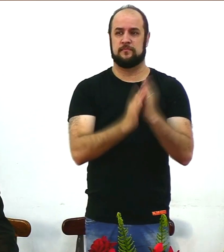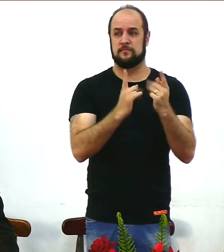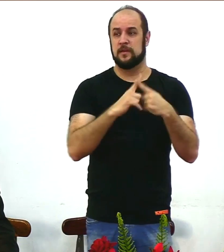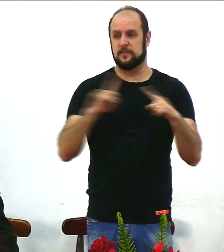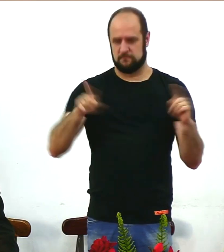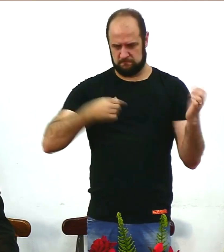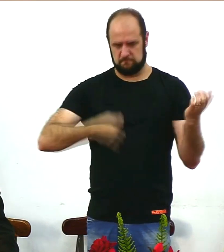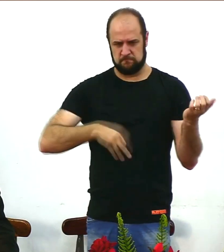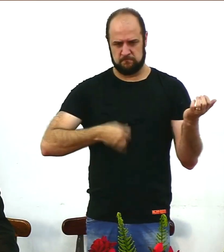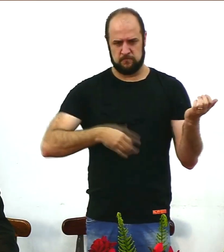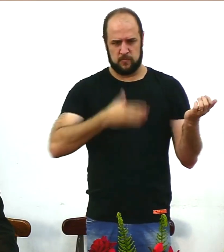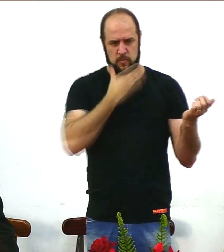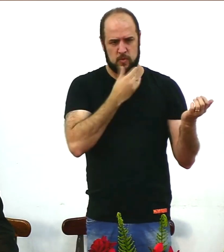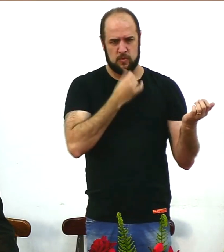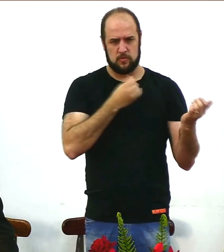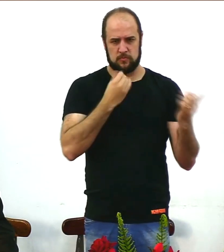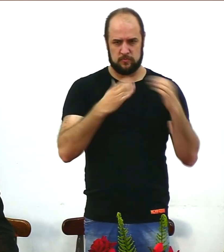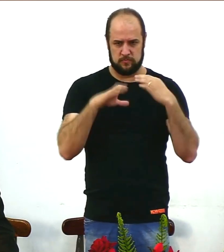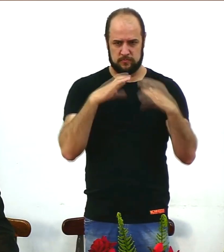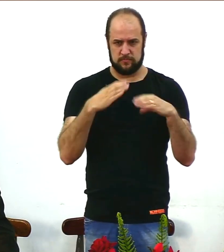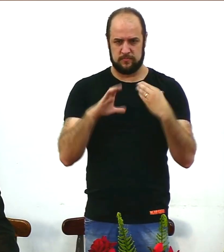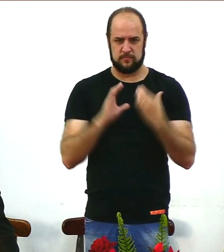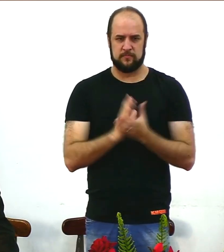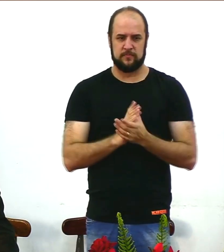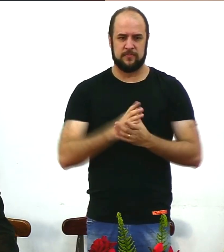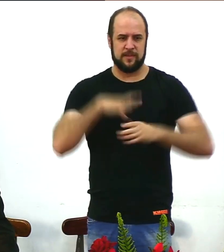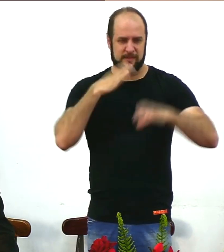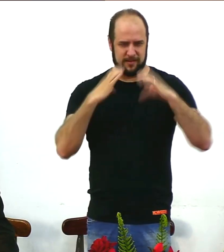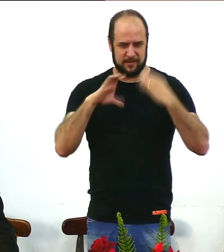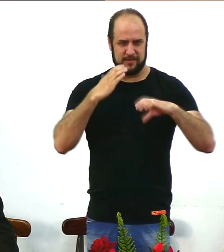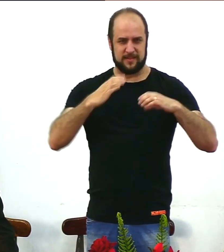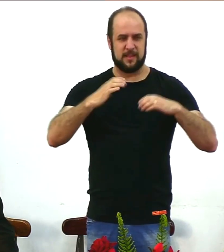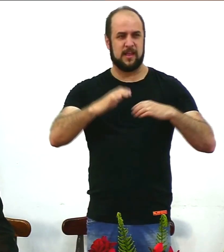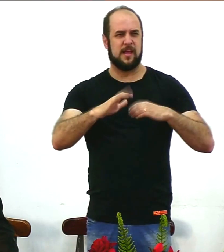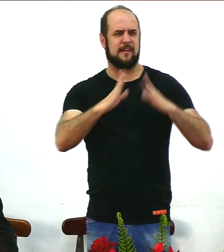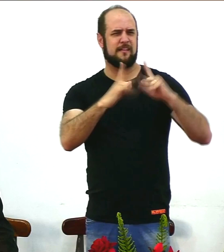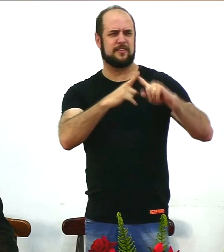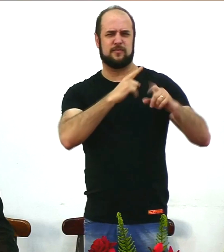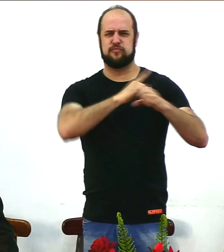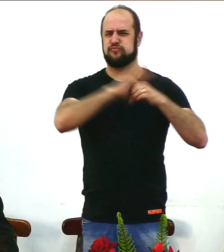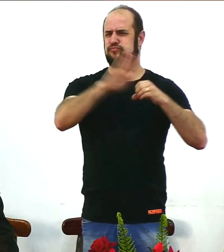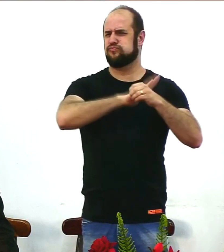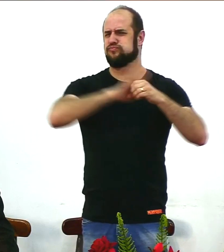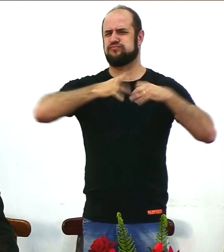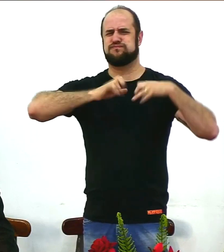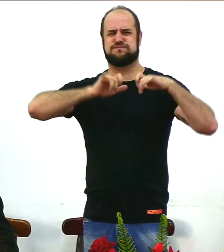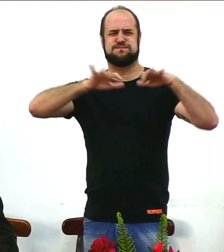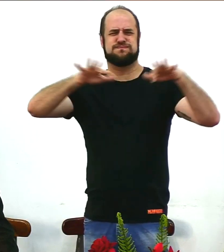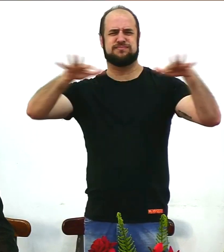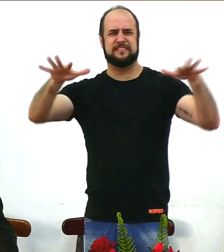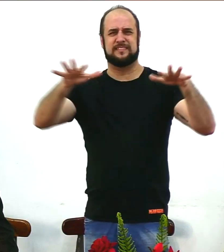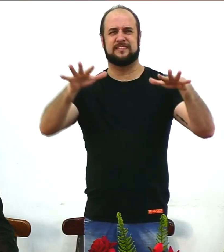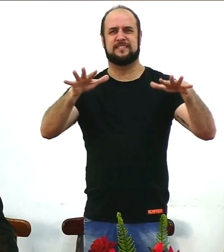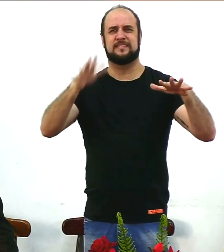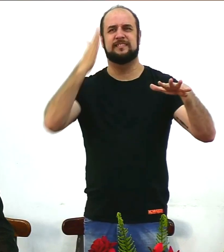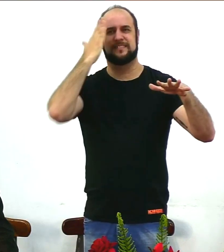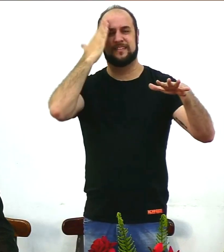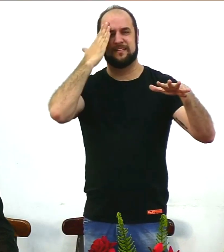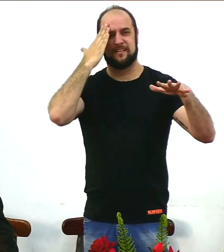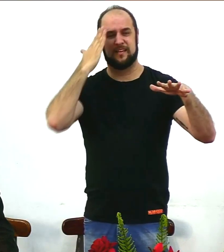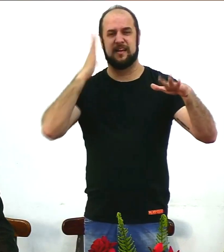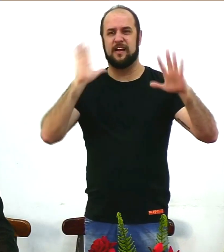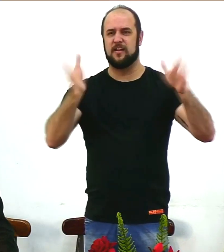restaurou a nossa sorte, ficamos como quem sonha, este é um salmo de romagem, um salmo que reconhece que quando o